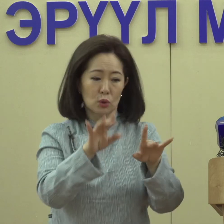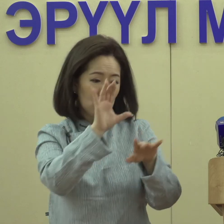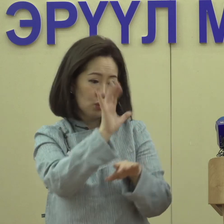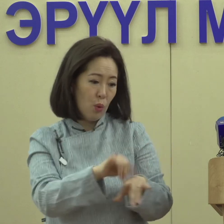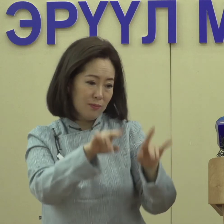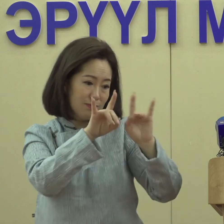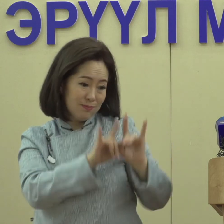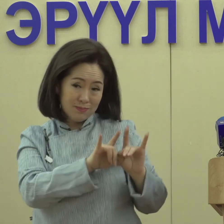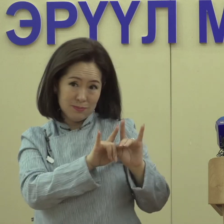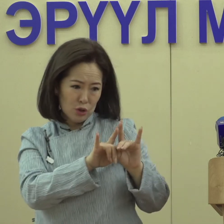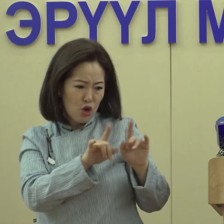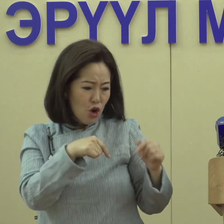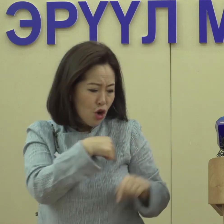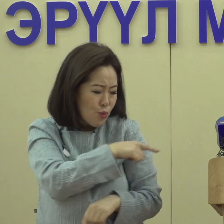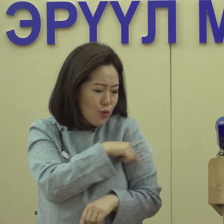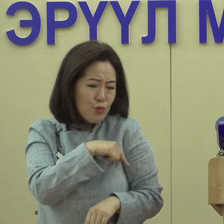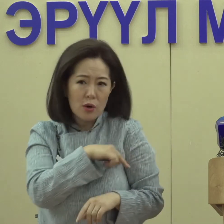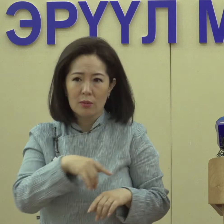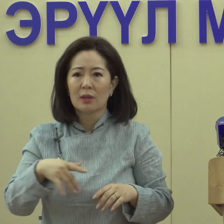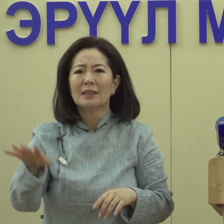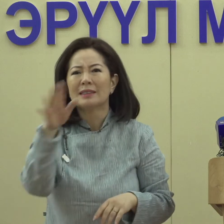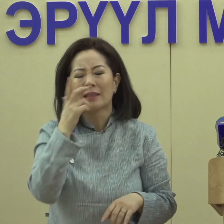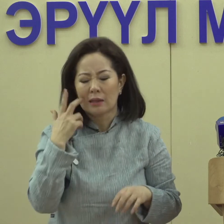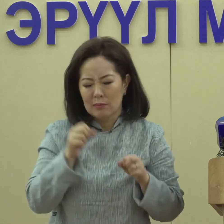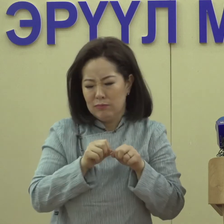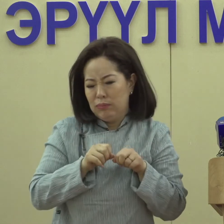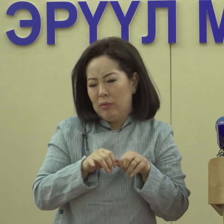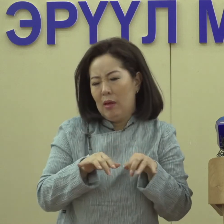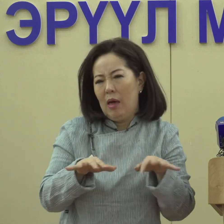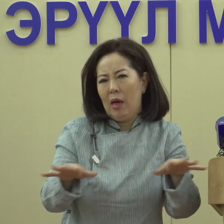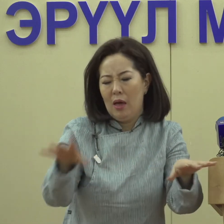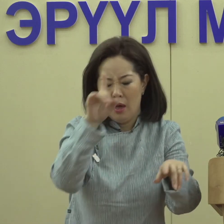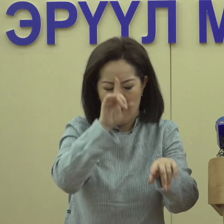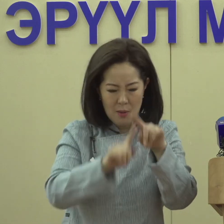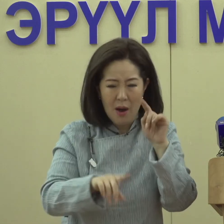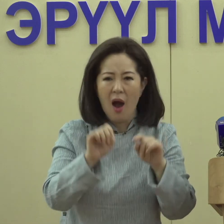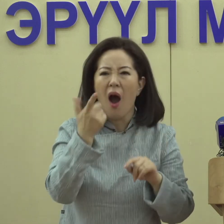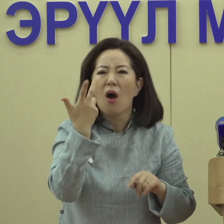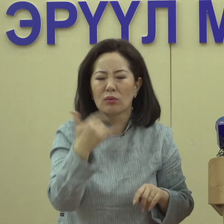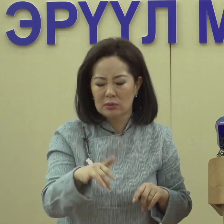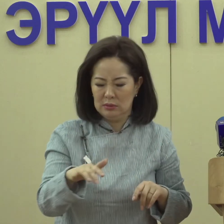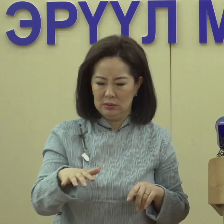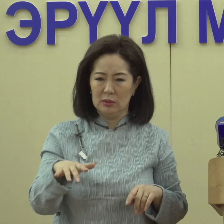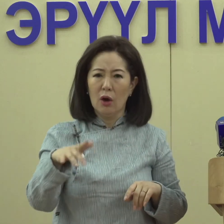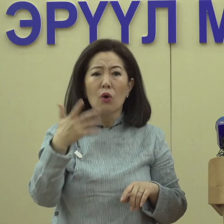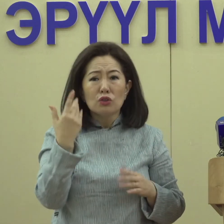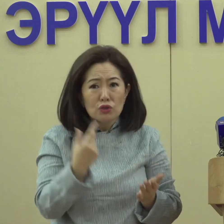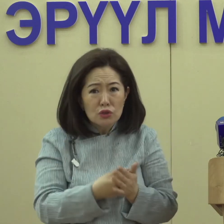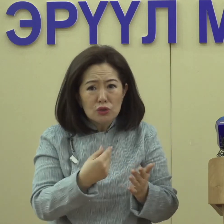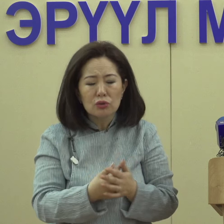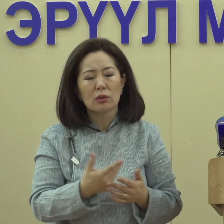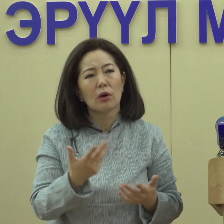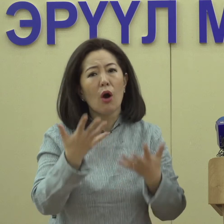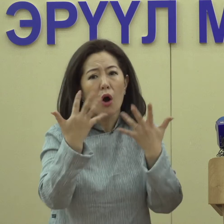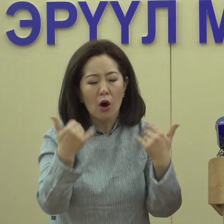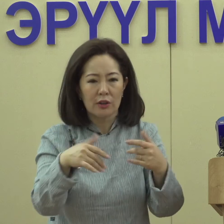суудлын одоо ойр орчим нь бол улам л аюул нь холдоод байгаа гэдгийг тий олон